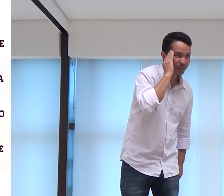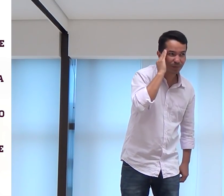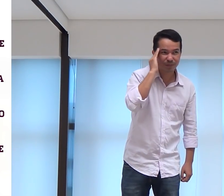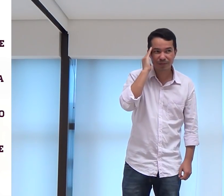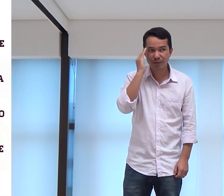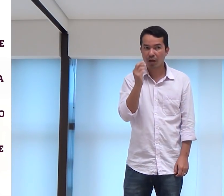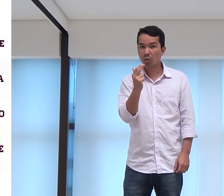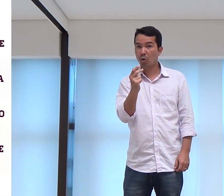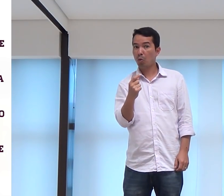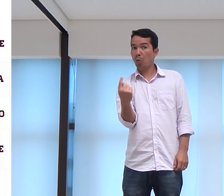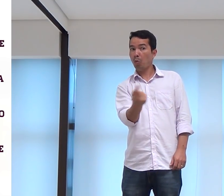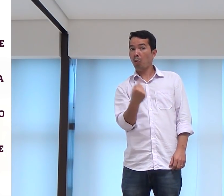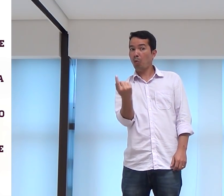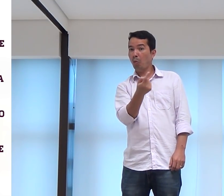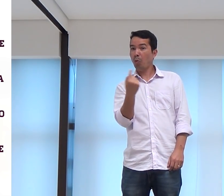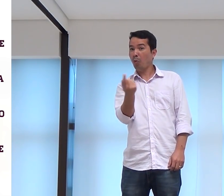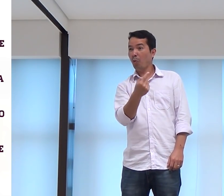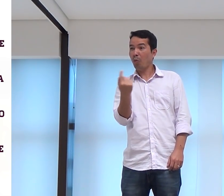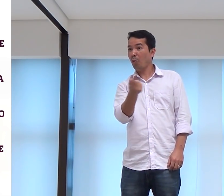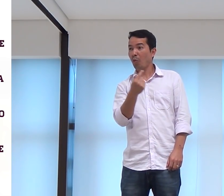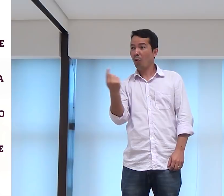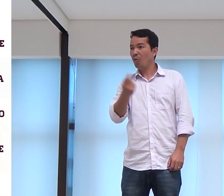ilustração que está em Apocalipse. Entende isso?